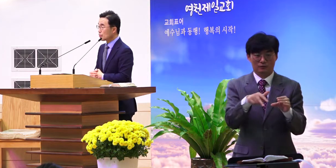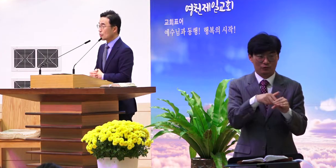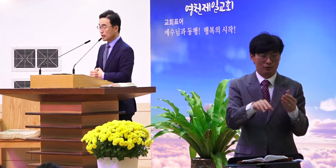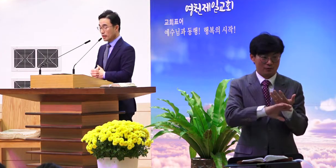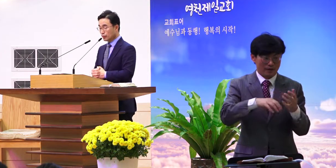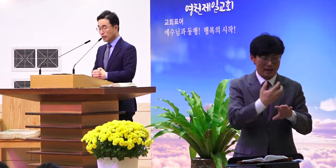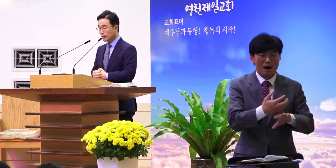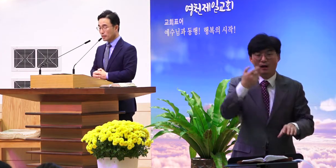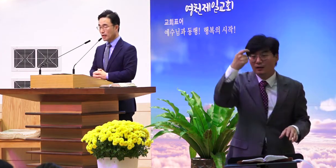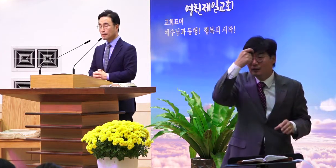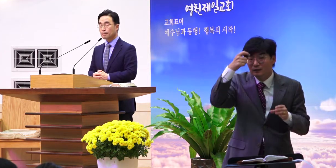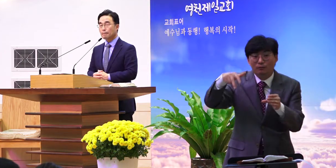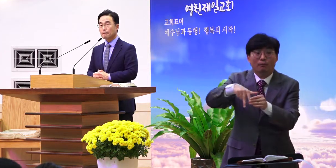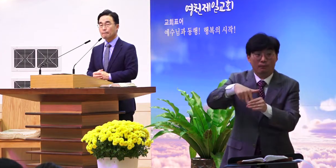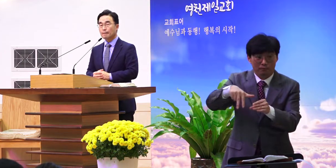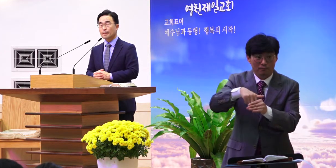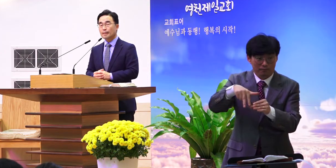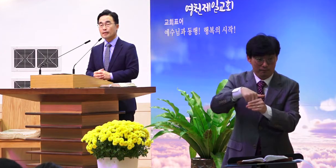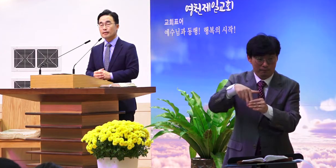개신교인들이고 종교개혁의 후예들입니다.